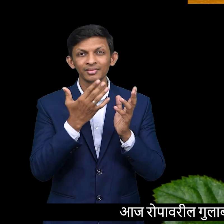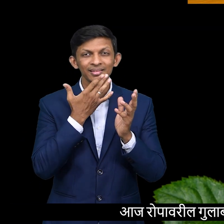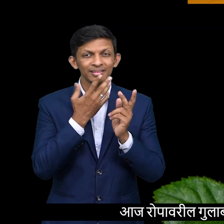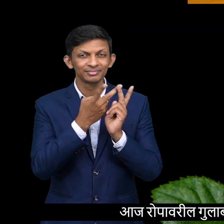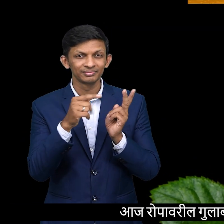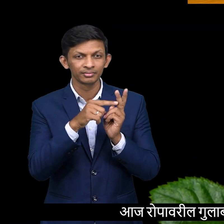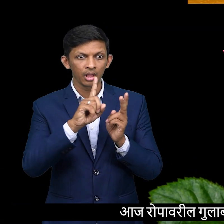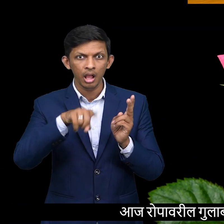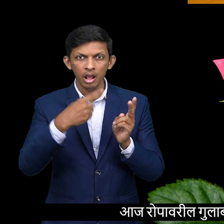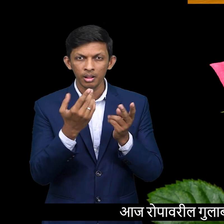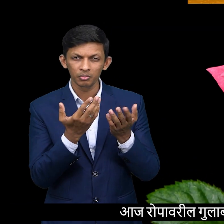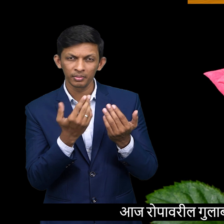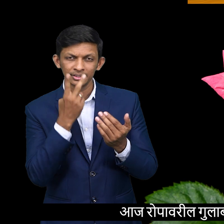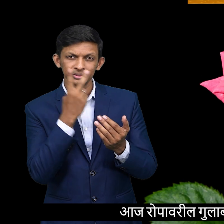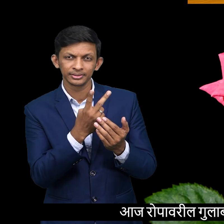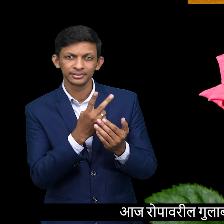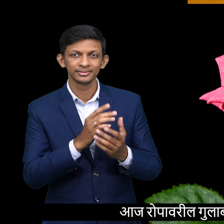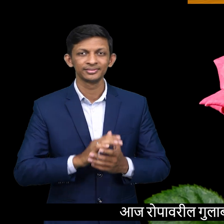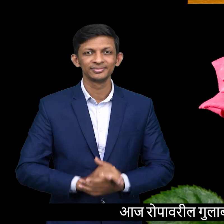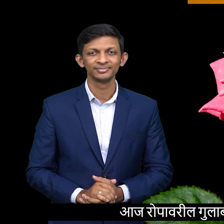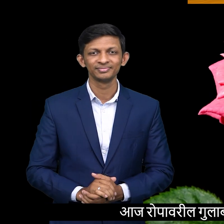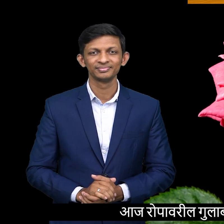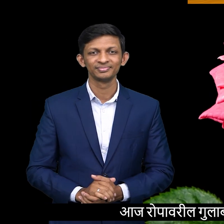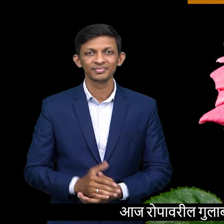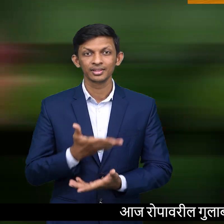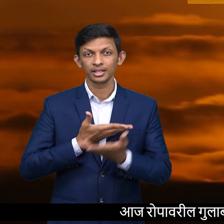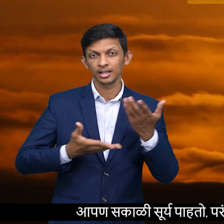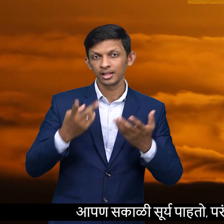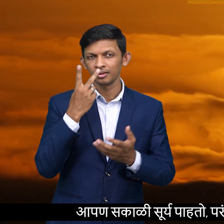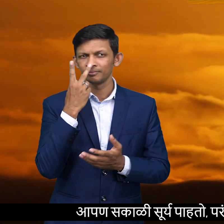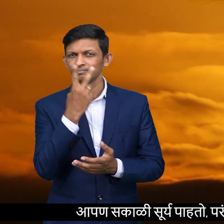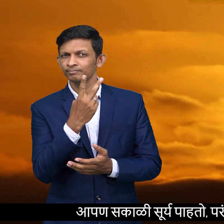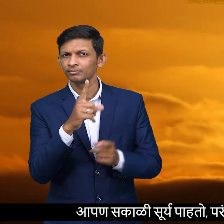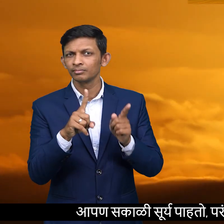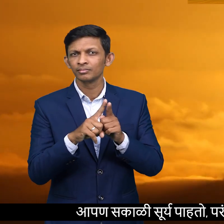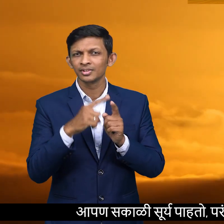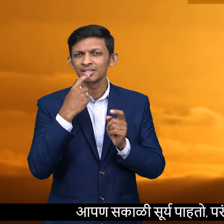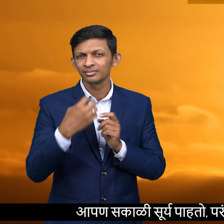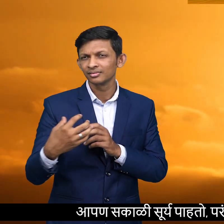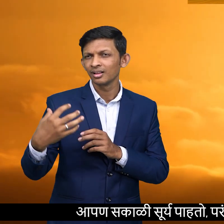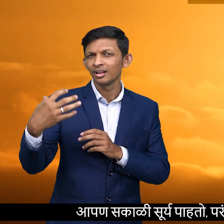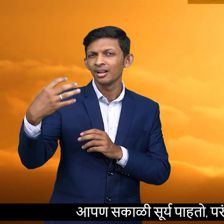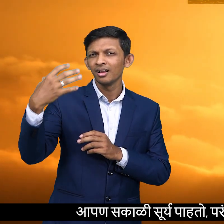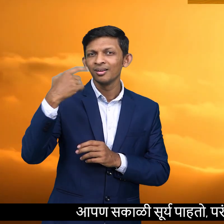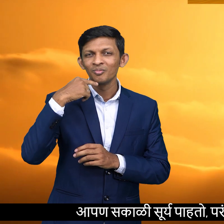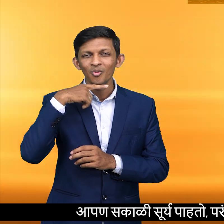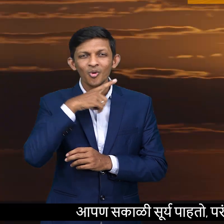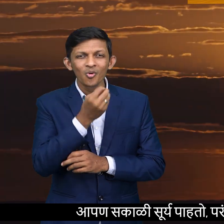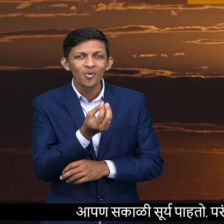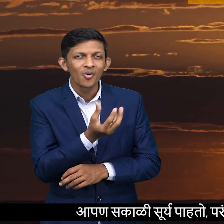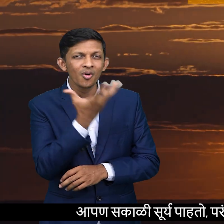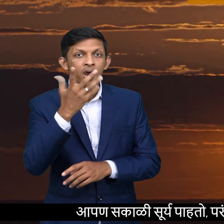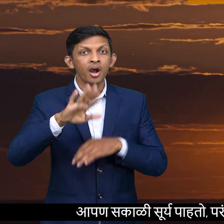रोपावरील गुलाबाची कळी उद्या फुलते याचा विचार करा. आपण सकाळी सूर्य पाहतो,